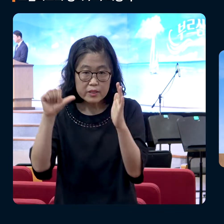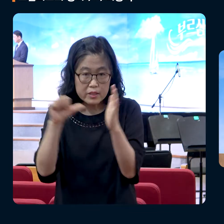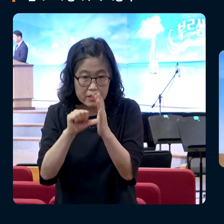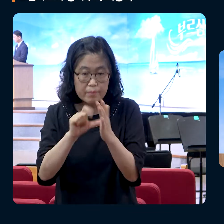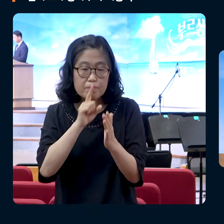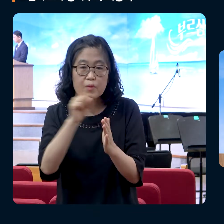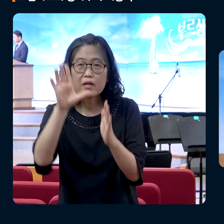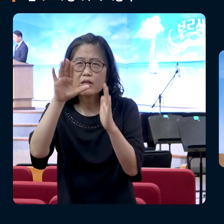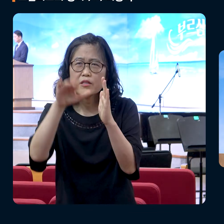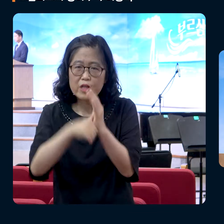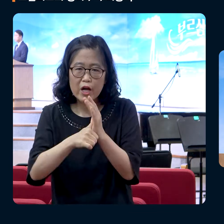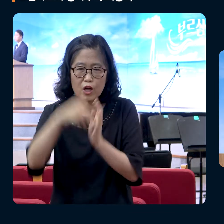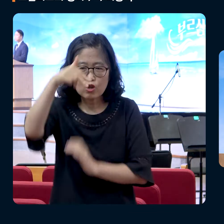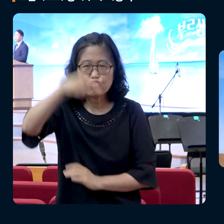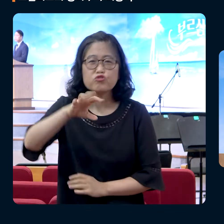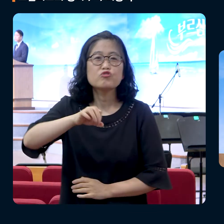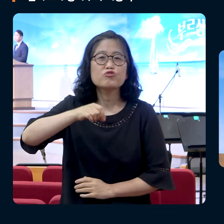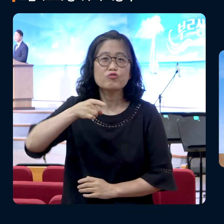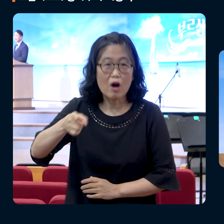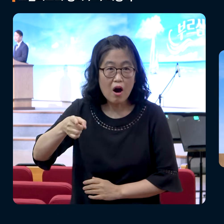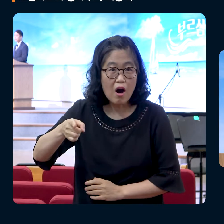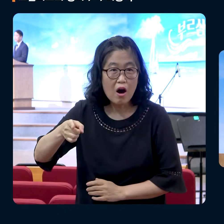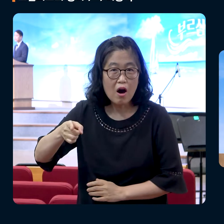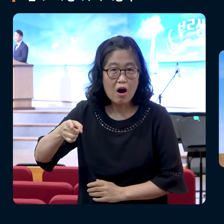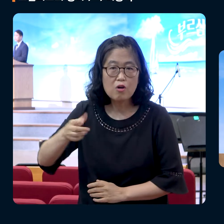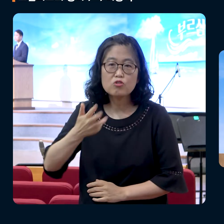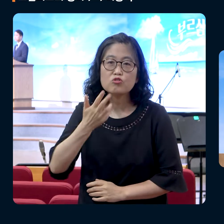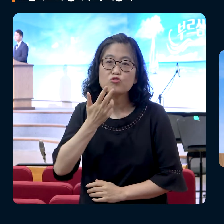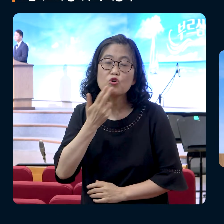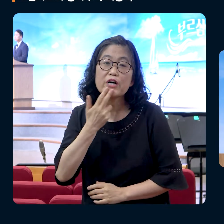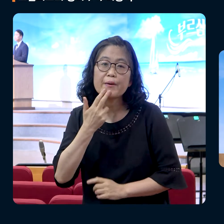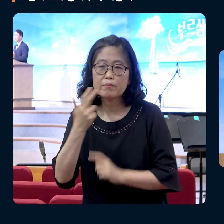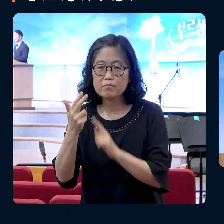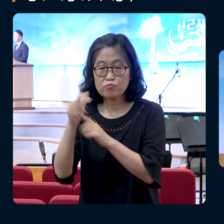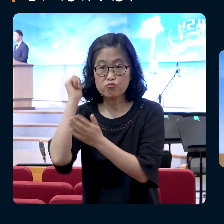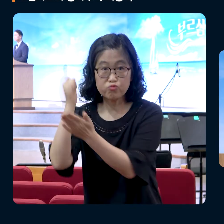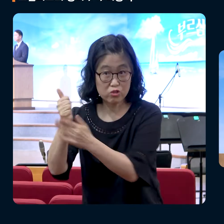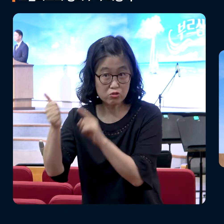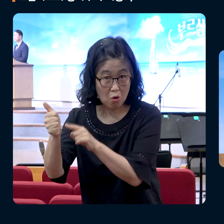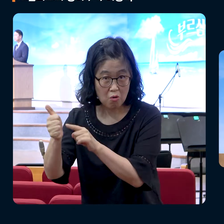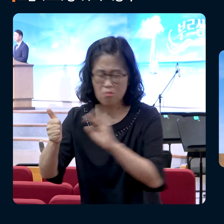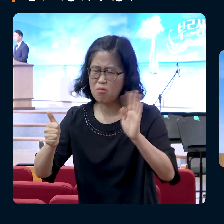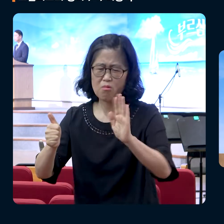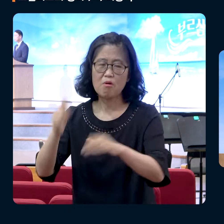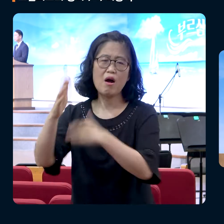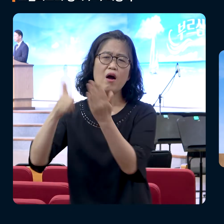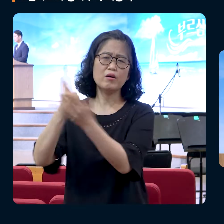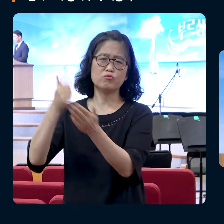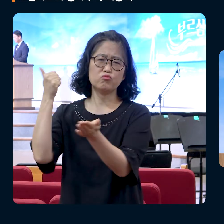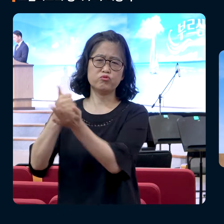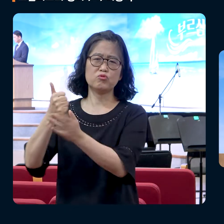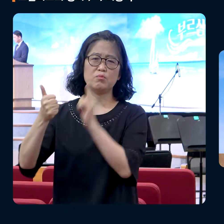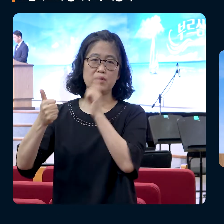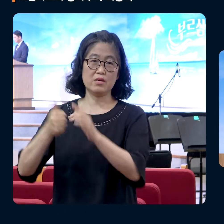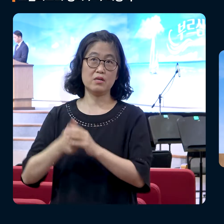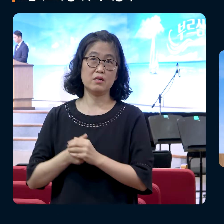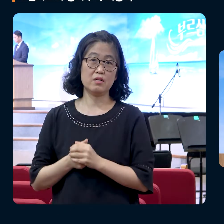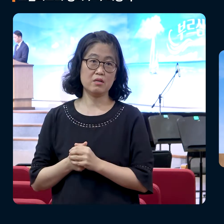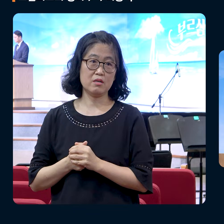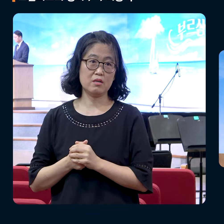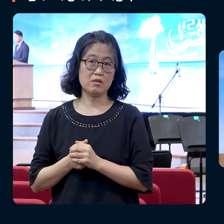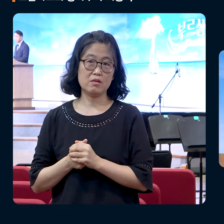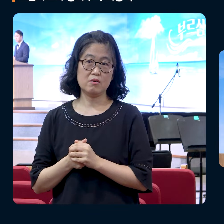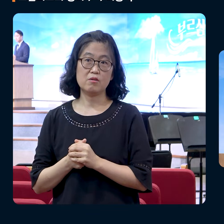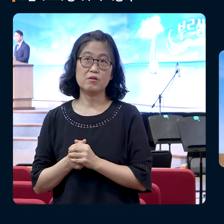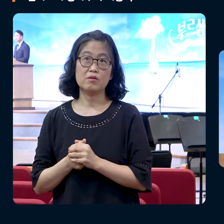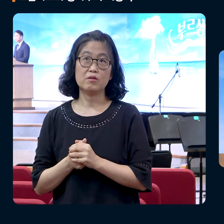그 인생의 주어를 요셉이 아닌 곧 하나님이시다라고 이야기하고 있다라는